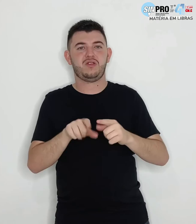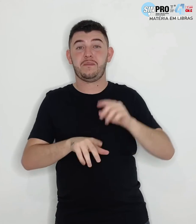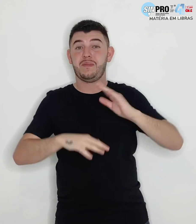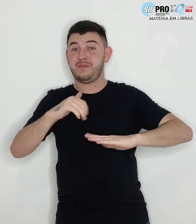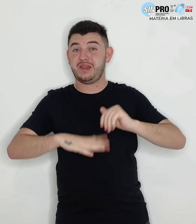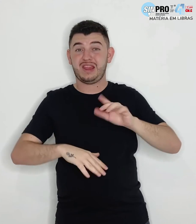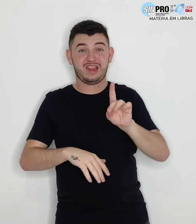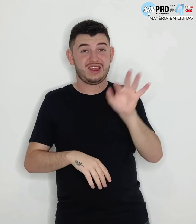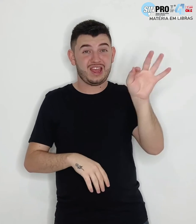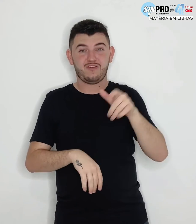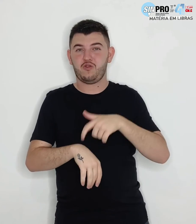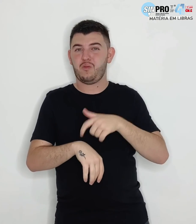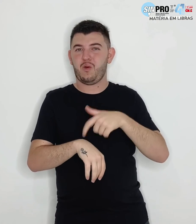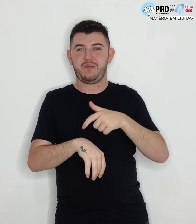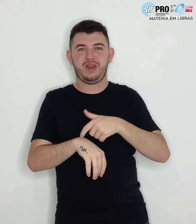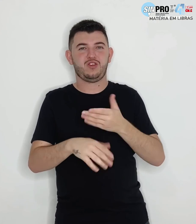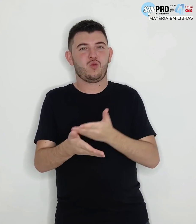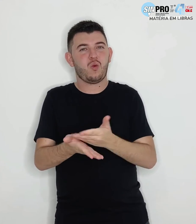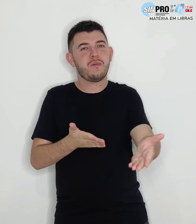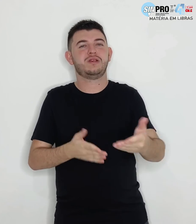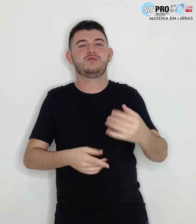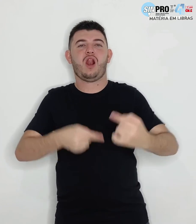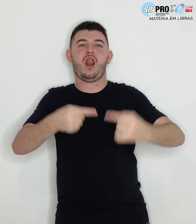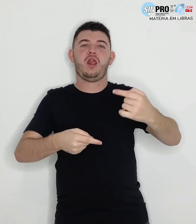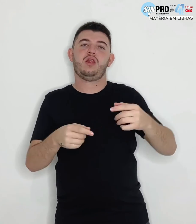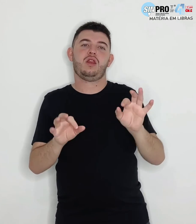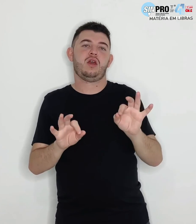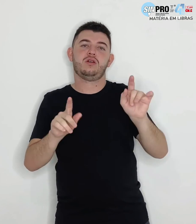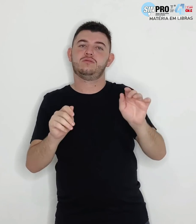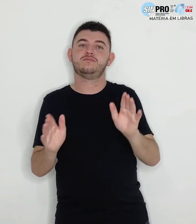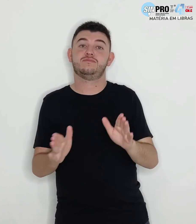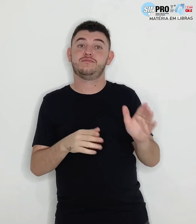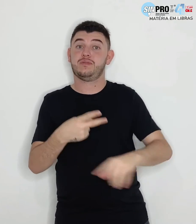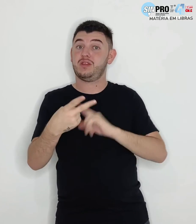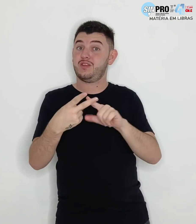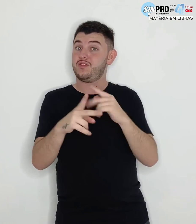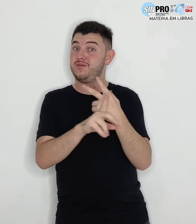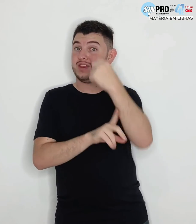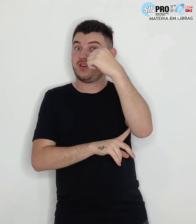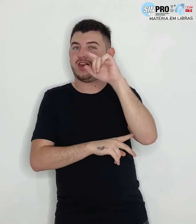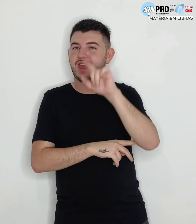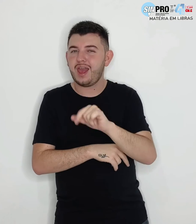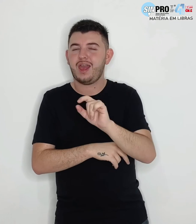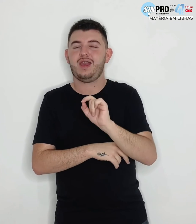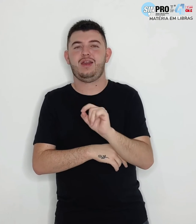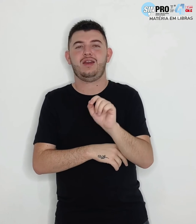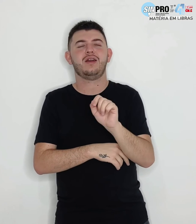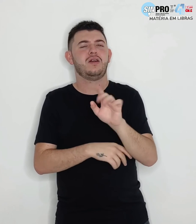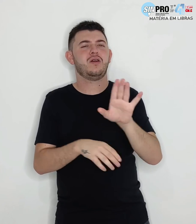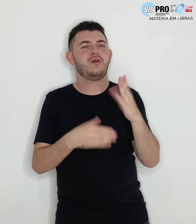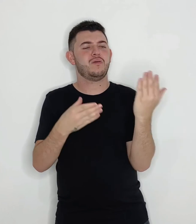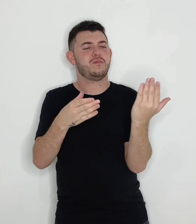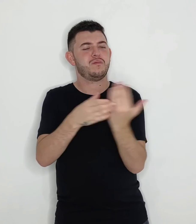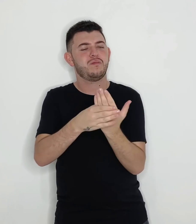fossem implementados no DF naquele momento. O segundo, realizado recentemente, trata-se de uma ação direta